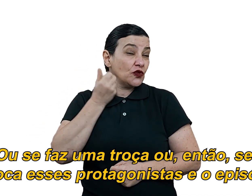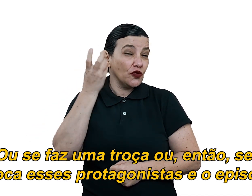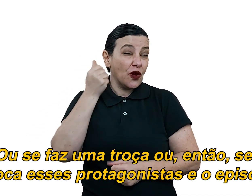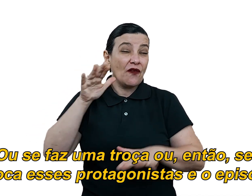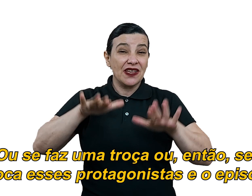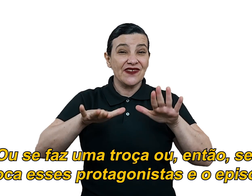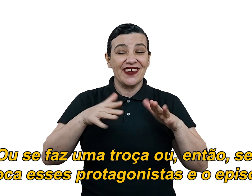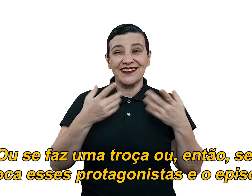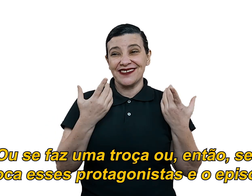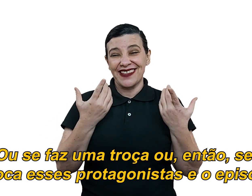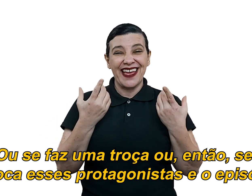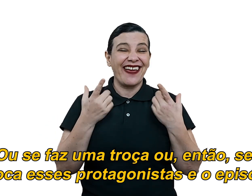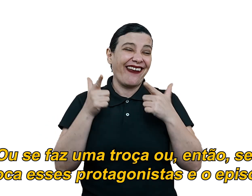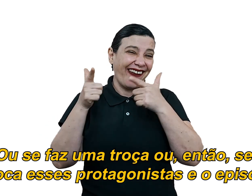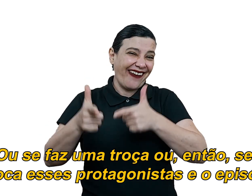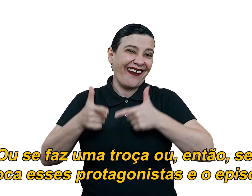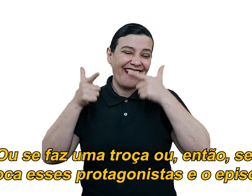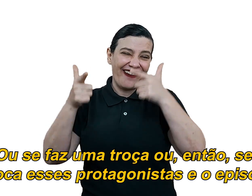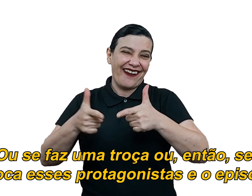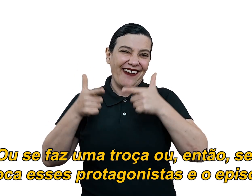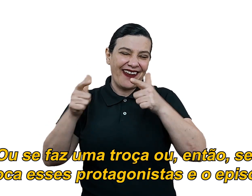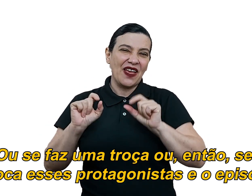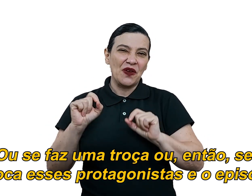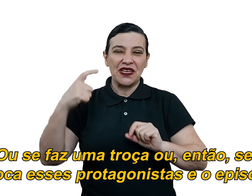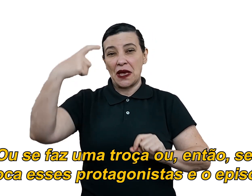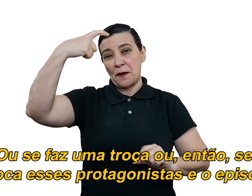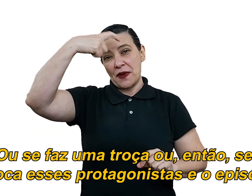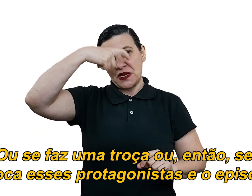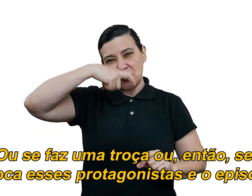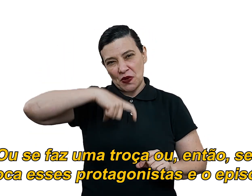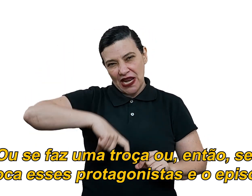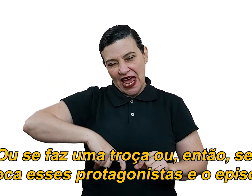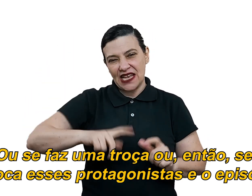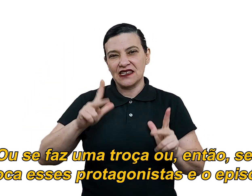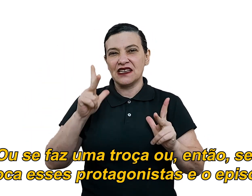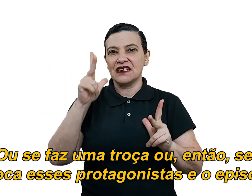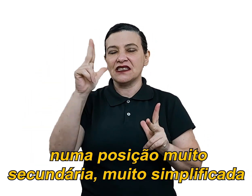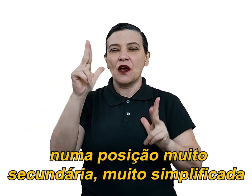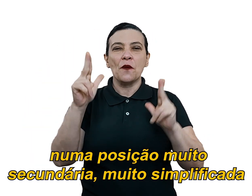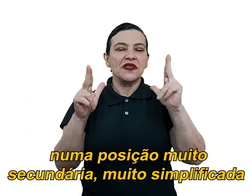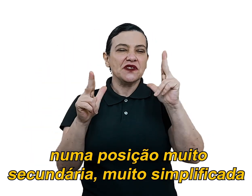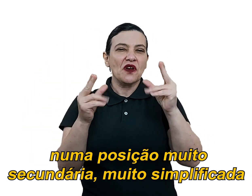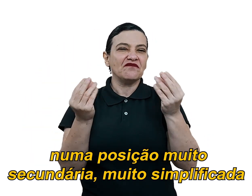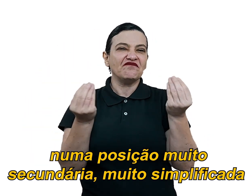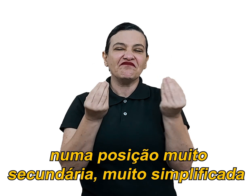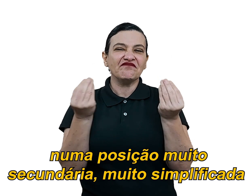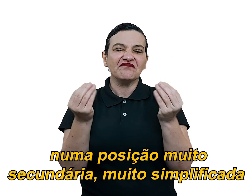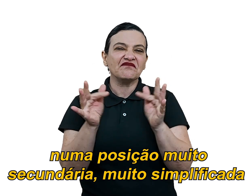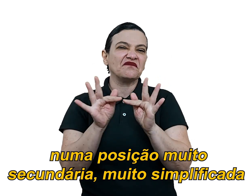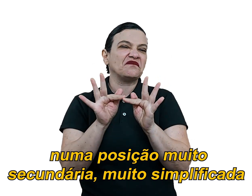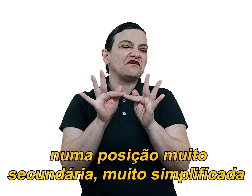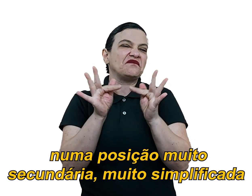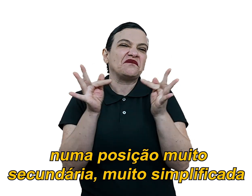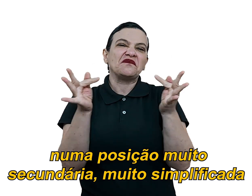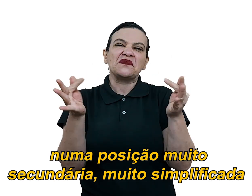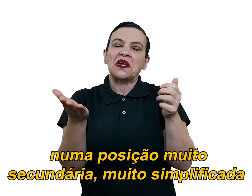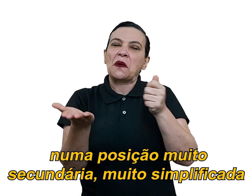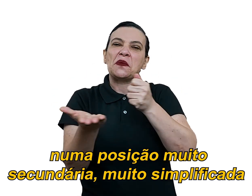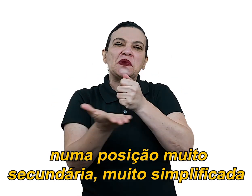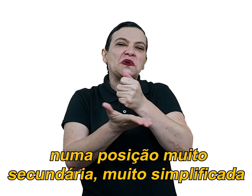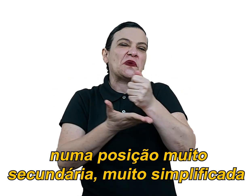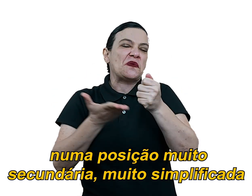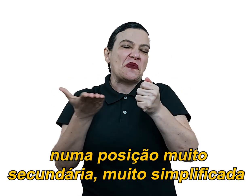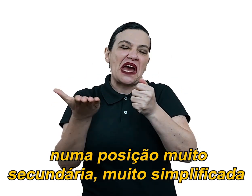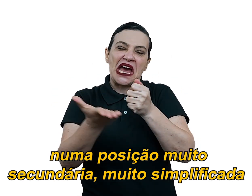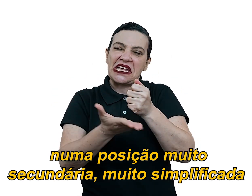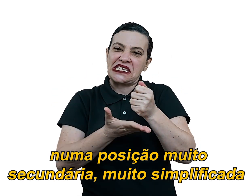troça, ou então se coloca esses protagonistas e o episódio numa posição muito secundária,